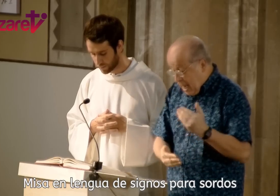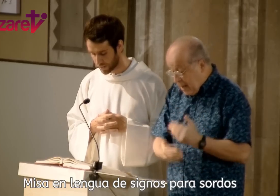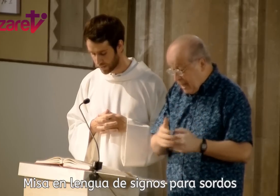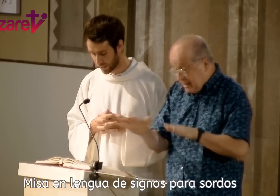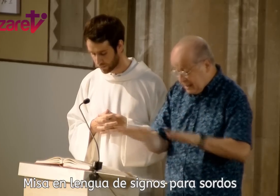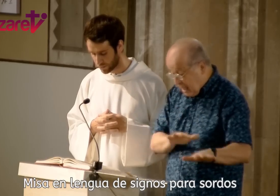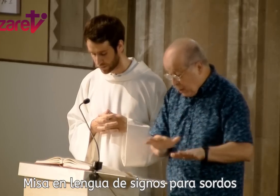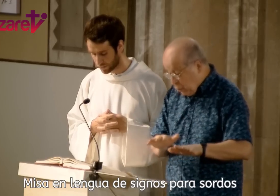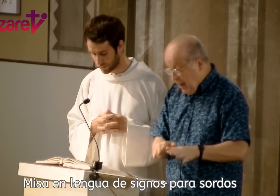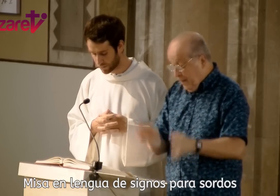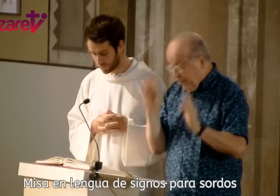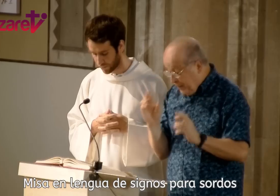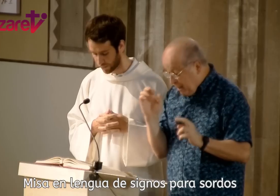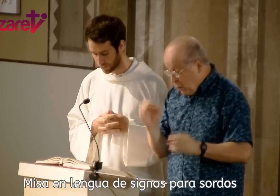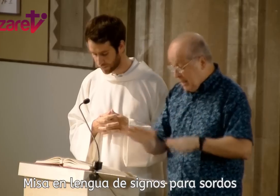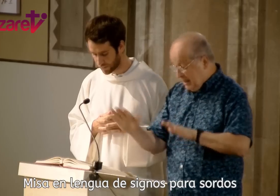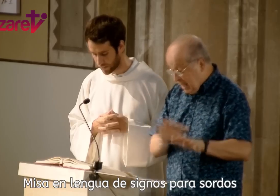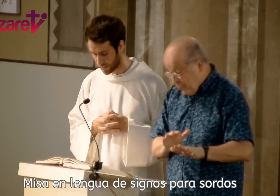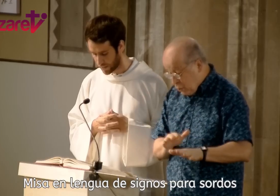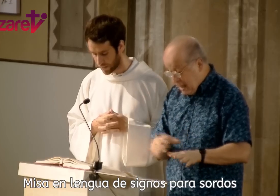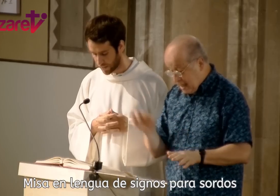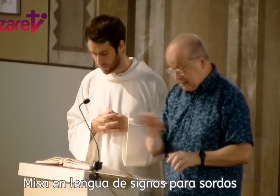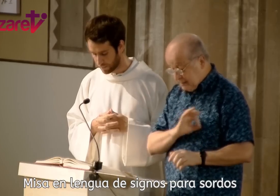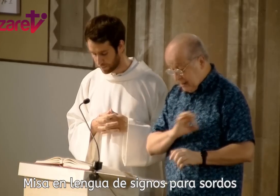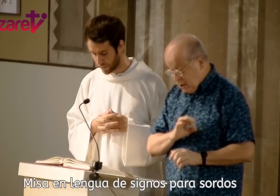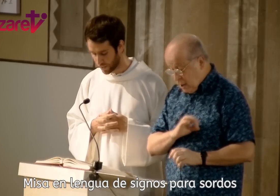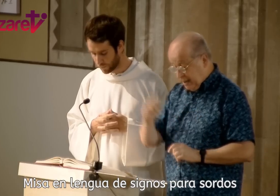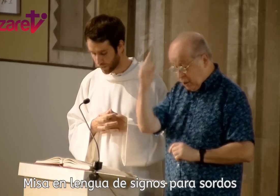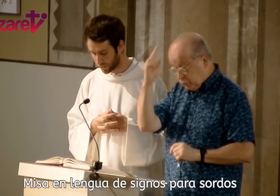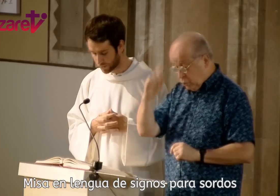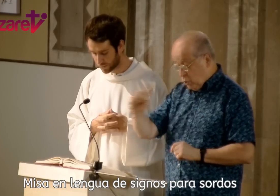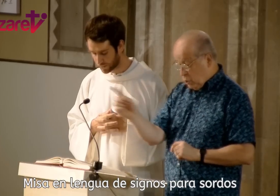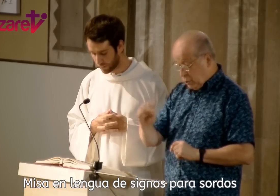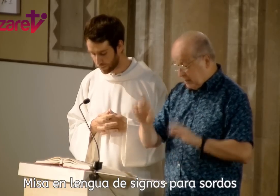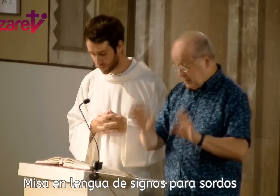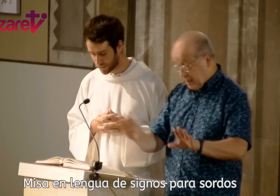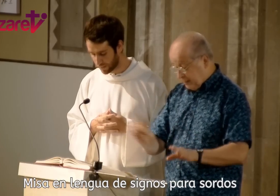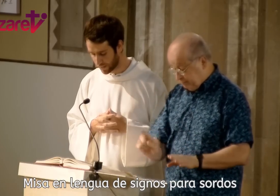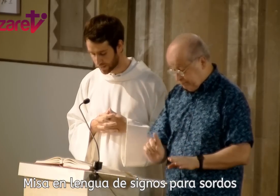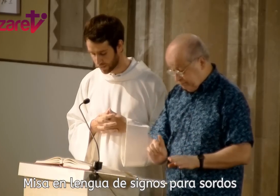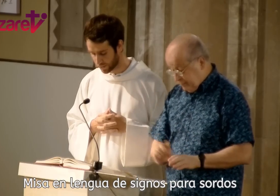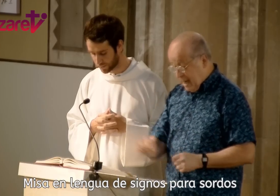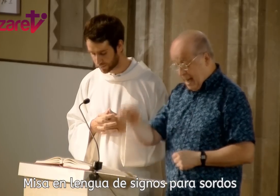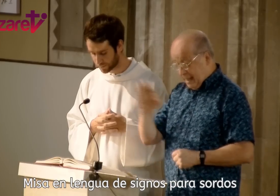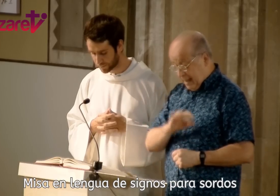Después del terremoto, fuego, pero en el fuego tampoco estaba el Señor.